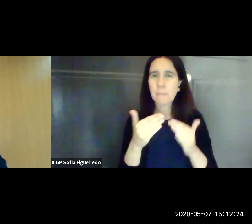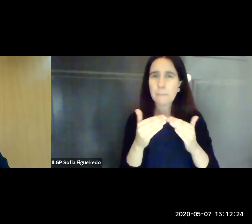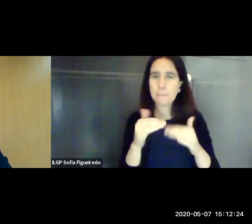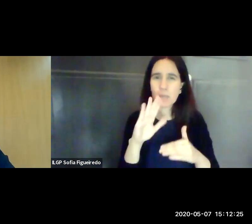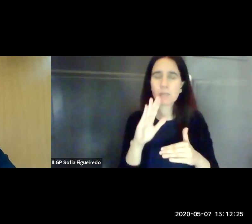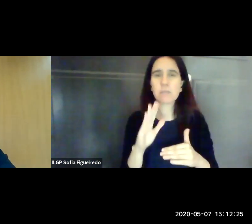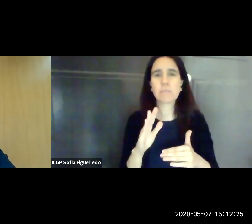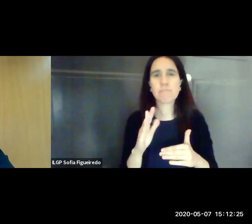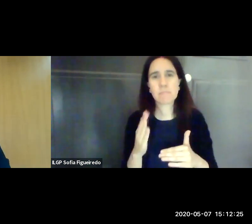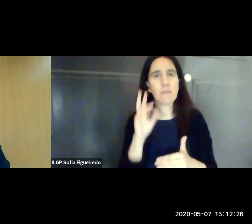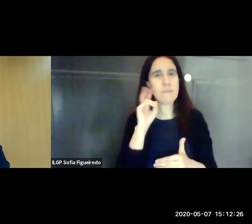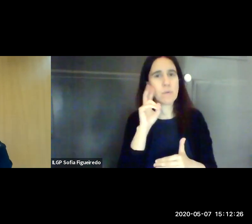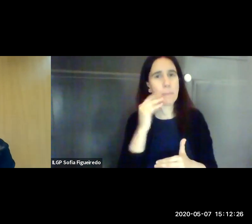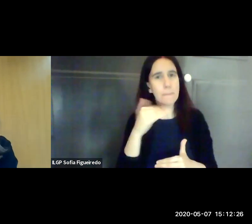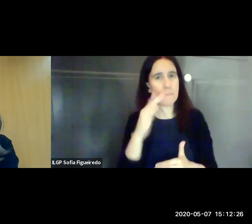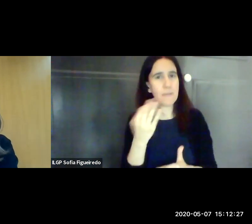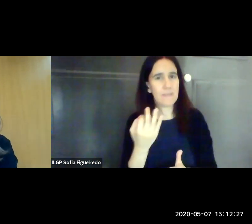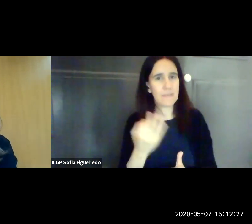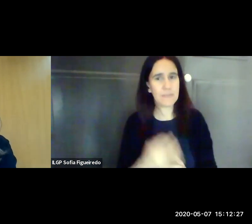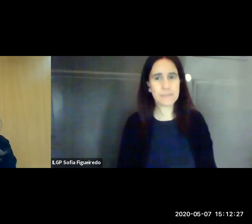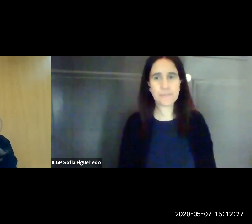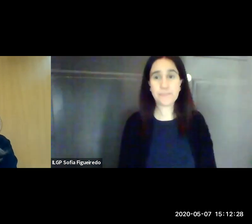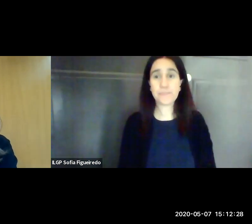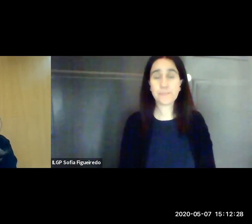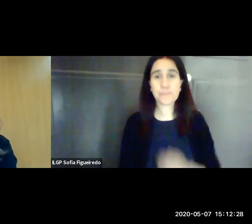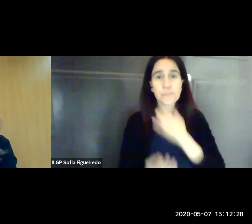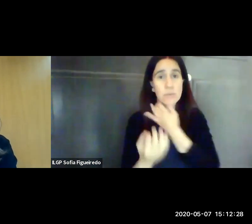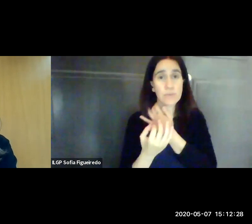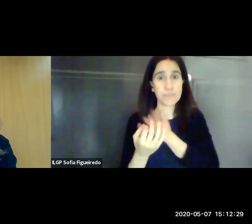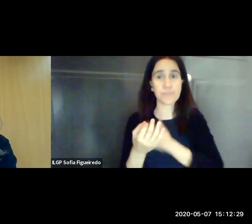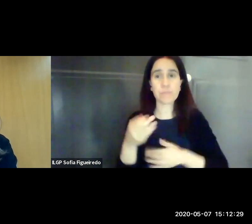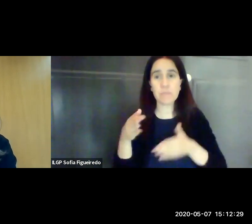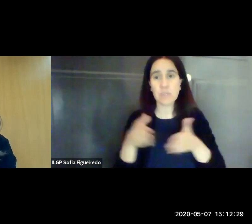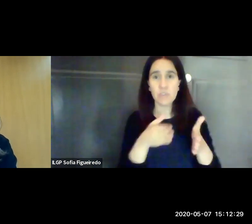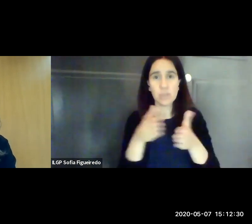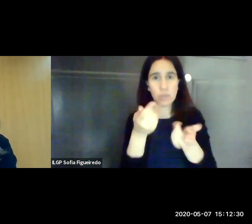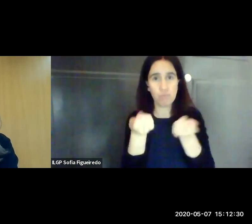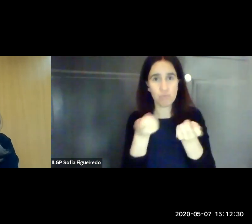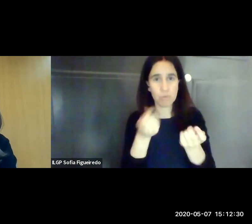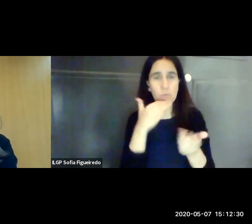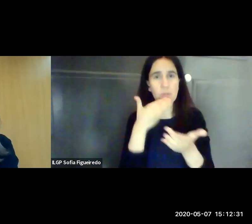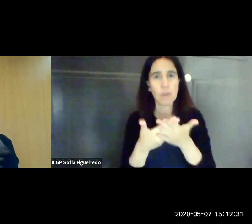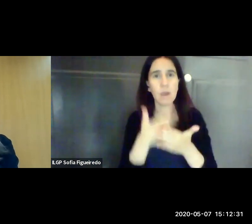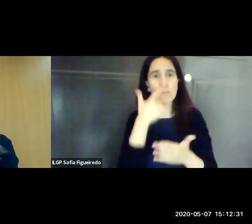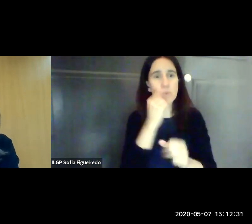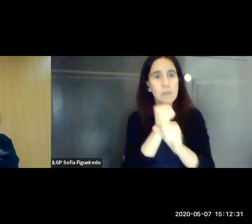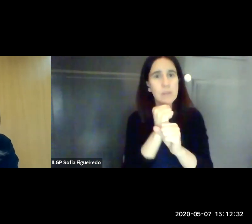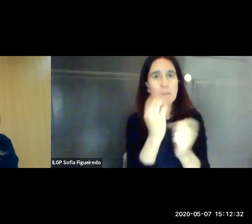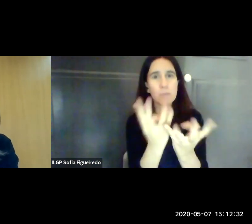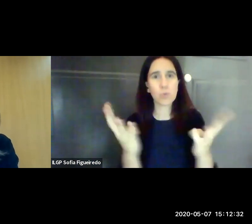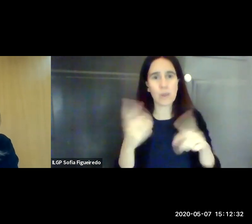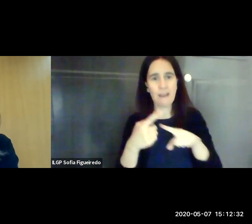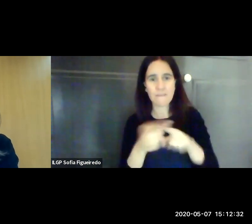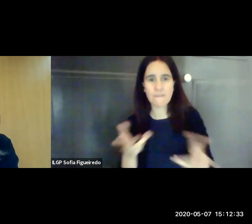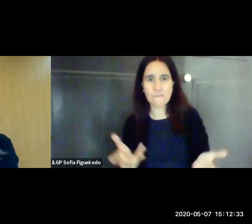ainda. Portanto, como instrumento estratégico de gestão, promover a motivação dos trabalhadores, reforçar a